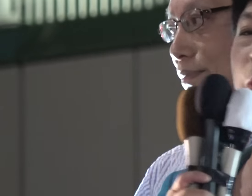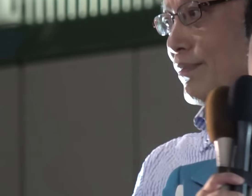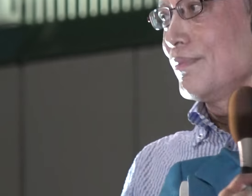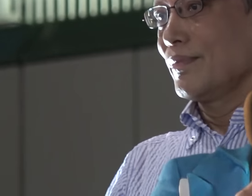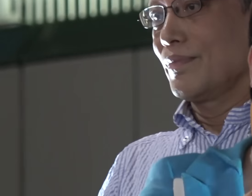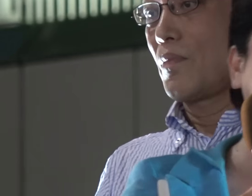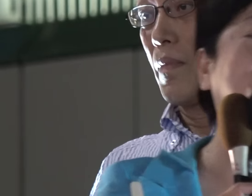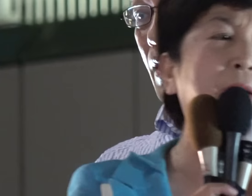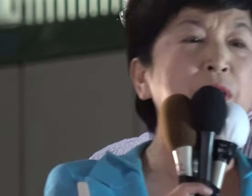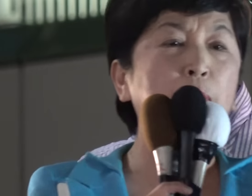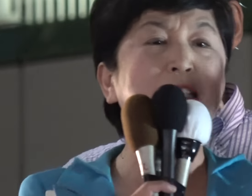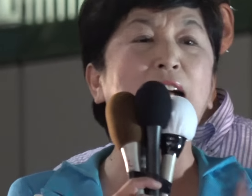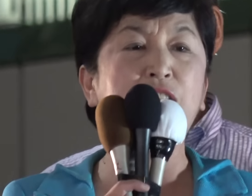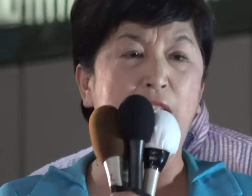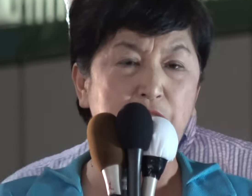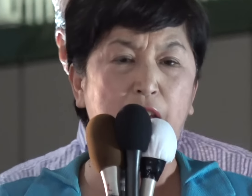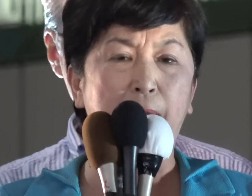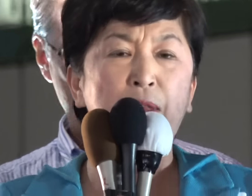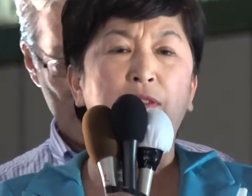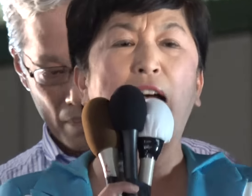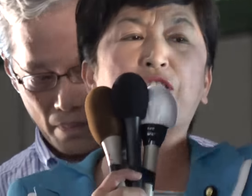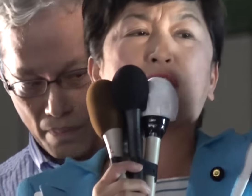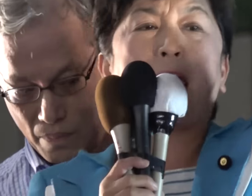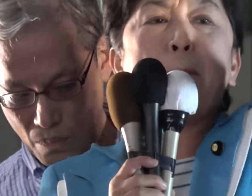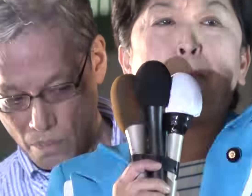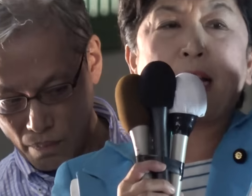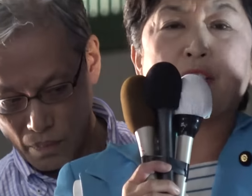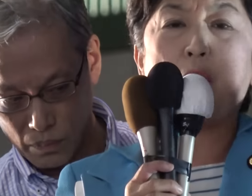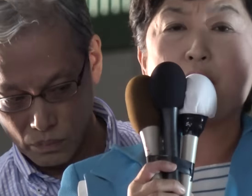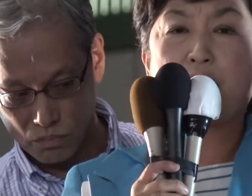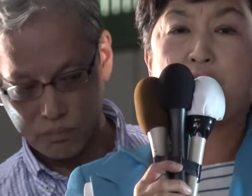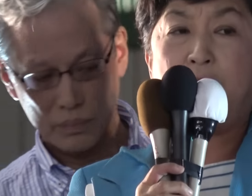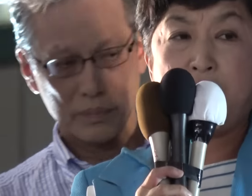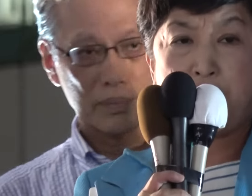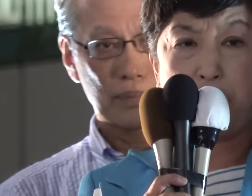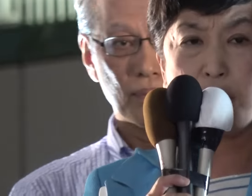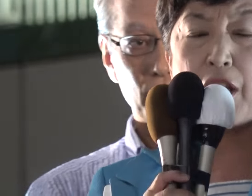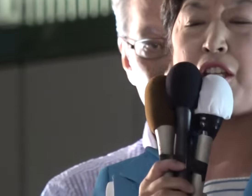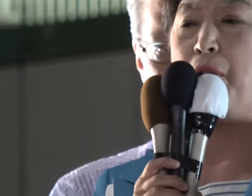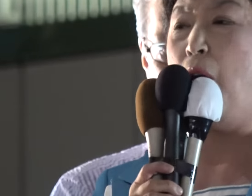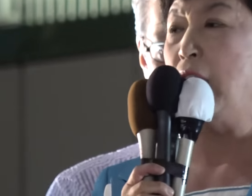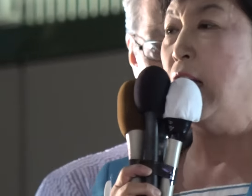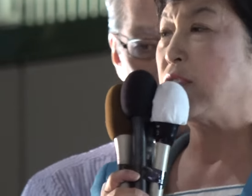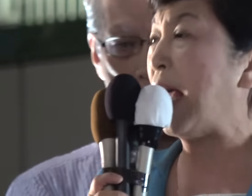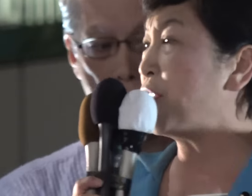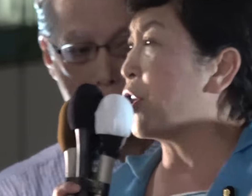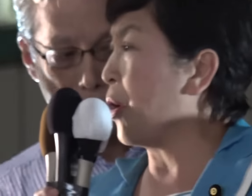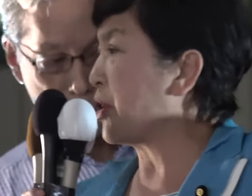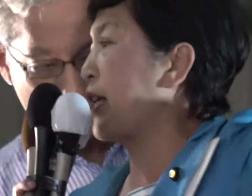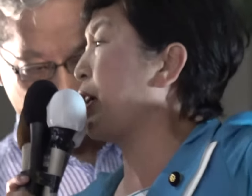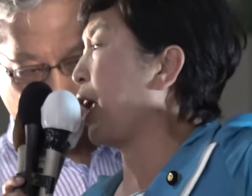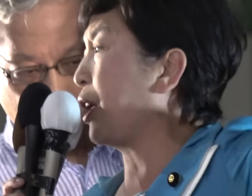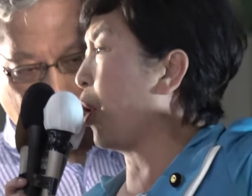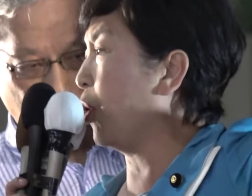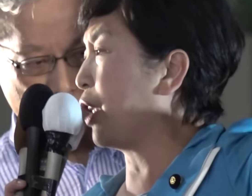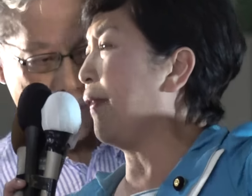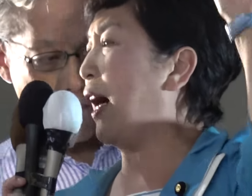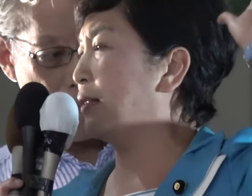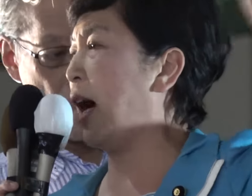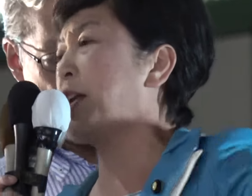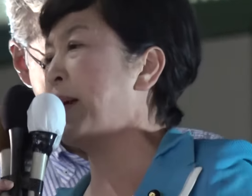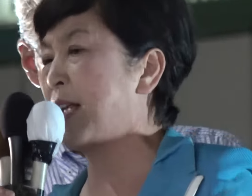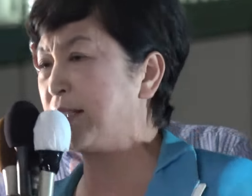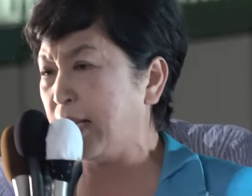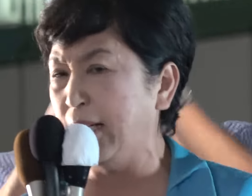気をもらってきた私たち、脱原発を実現する知事を誕生させていこう